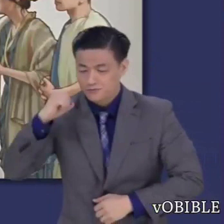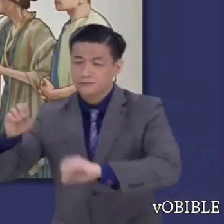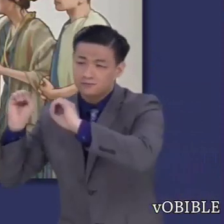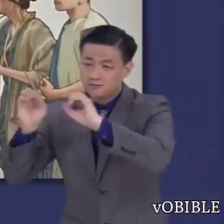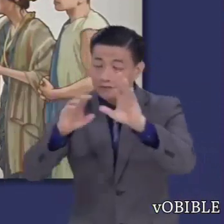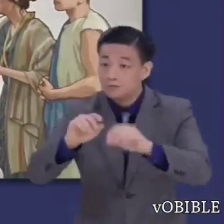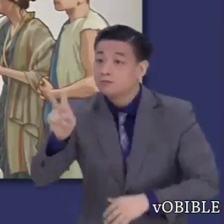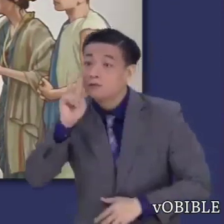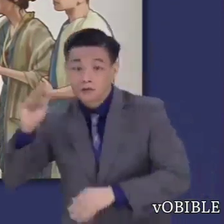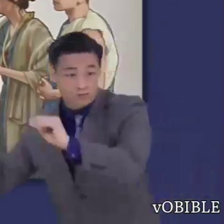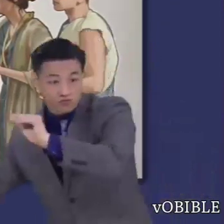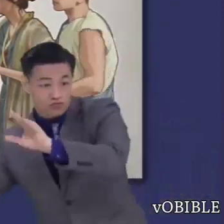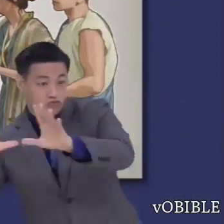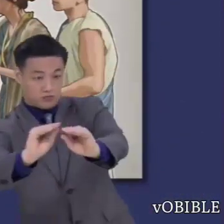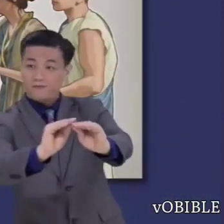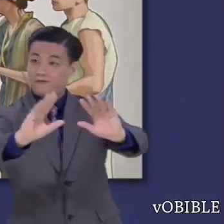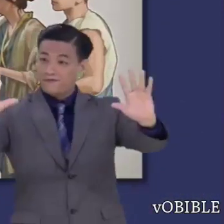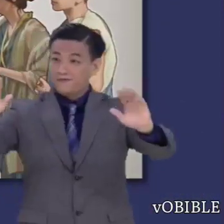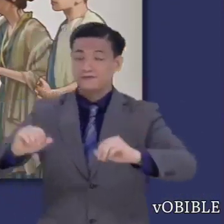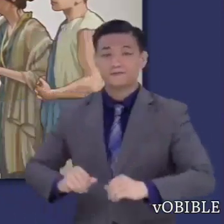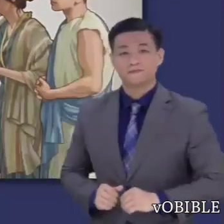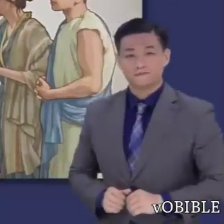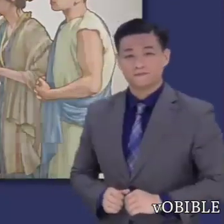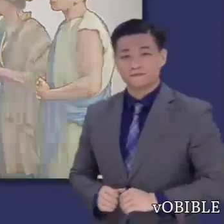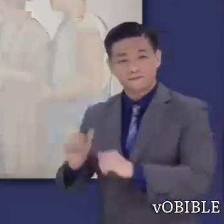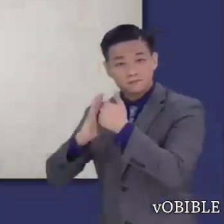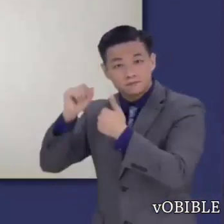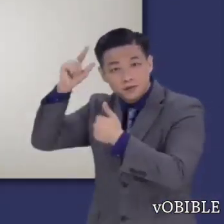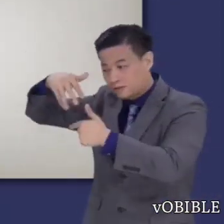们在世人当中如同明光照耀。